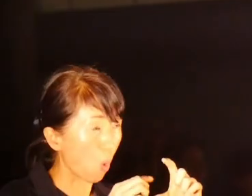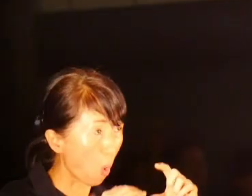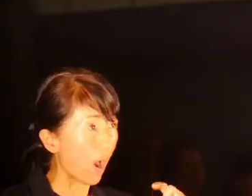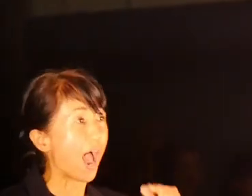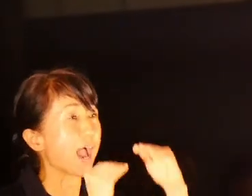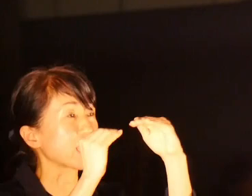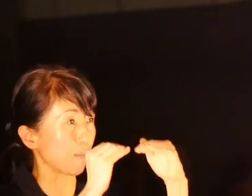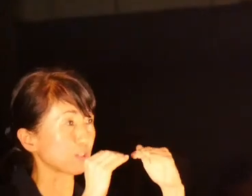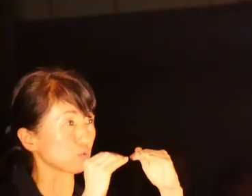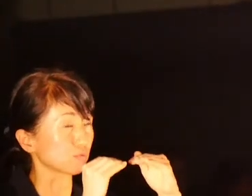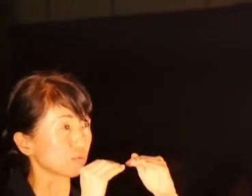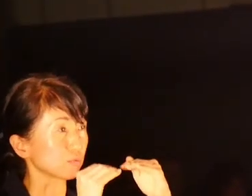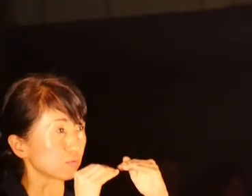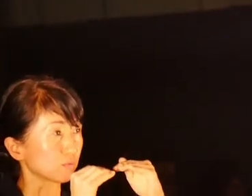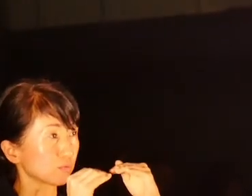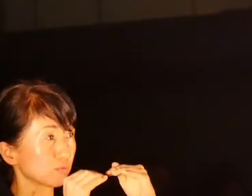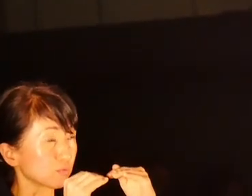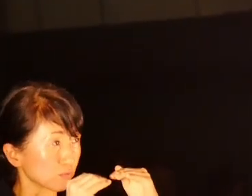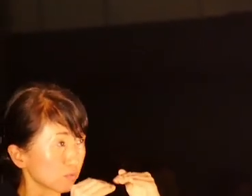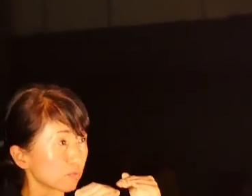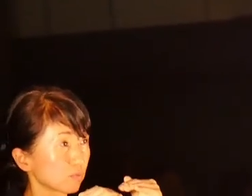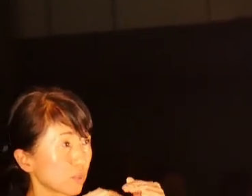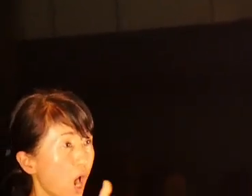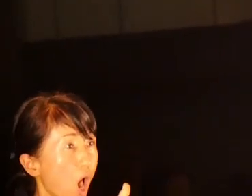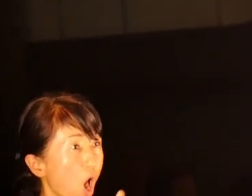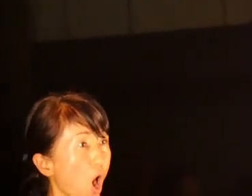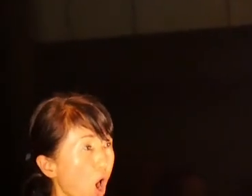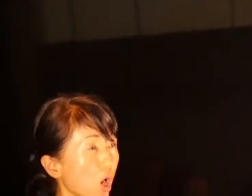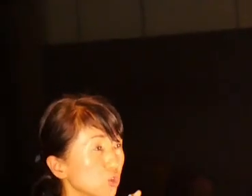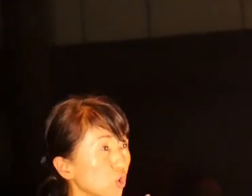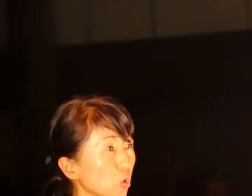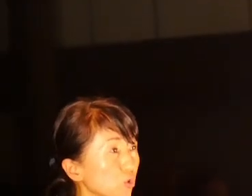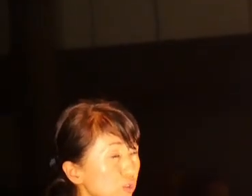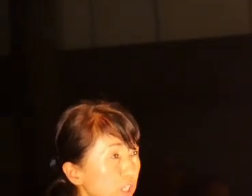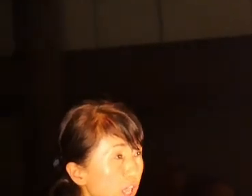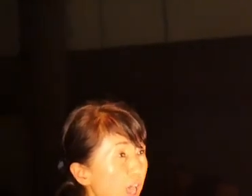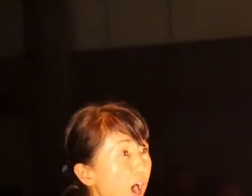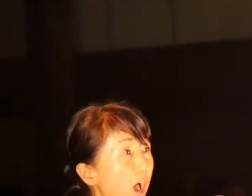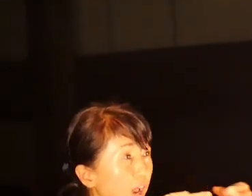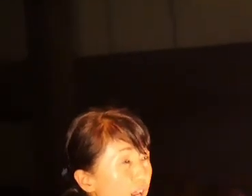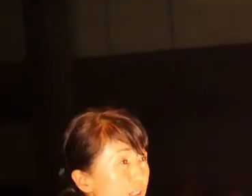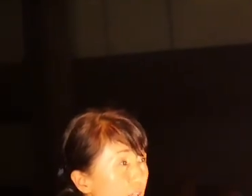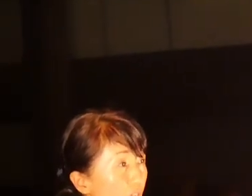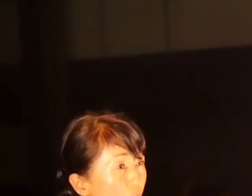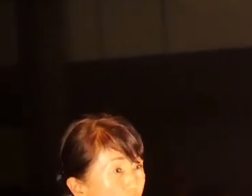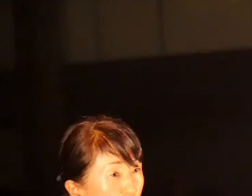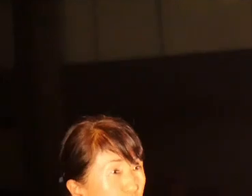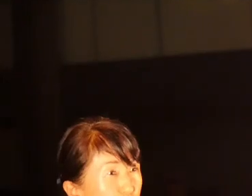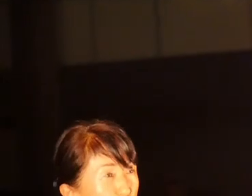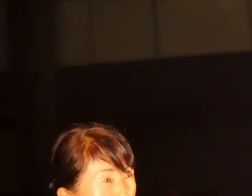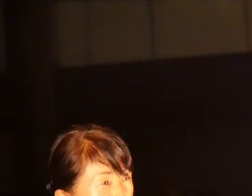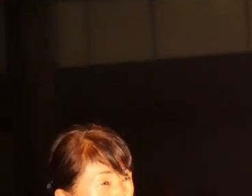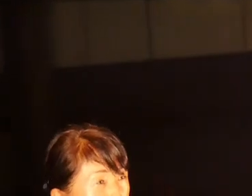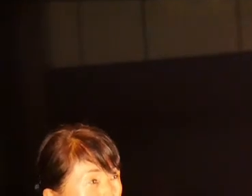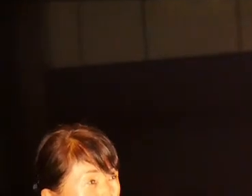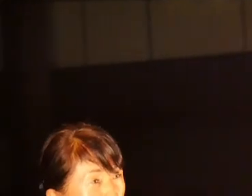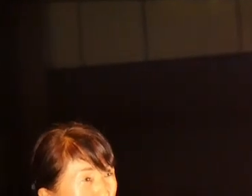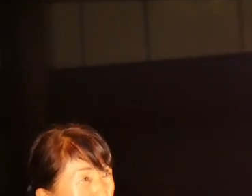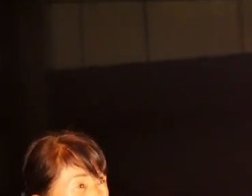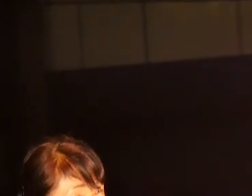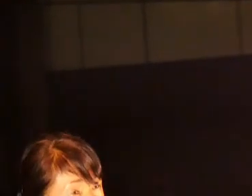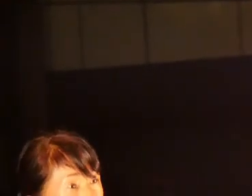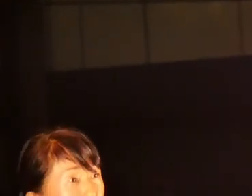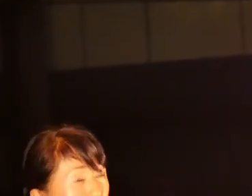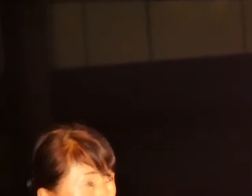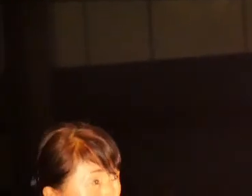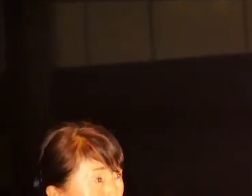。引き上げられたら収入が少ない私にもそれがのしかかるのではないか、そう思われる方はいらっしゃ